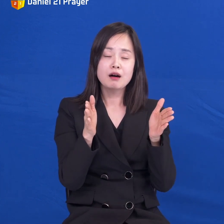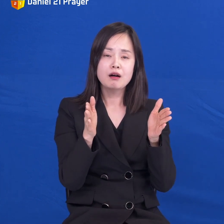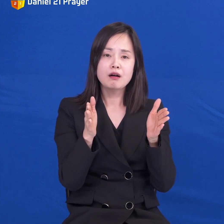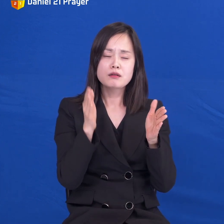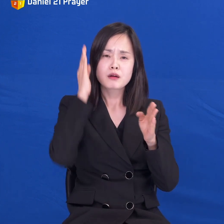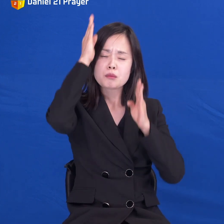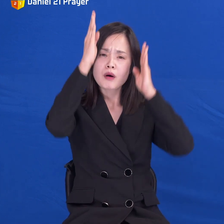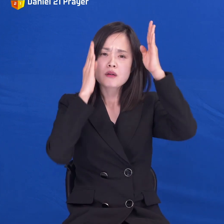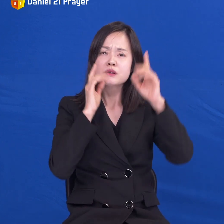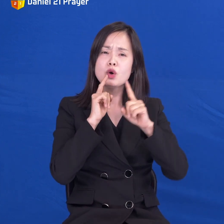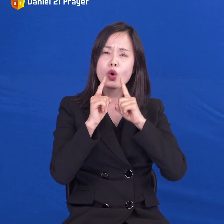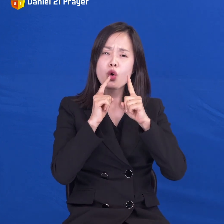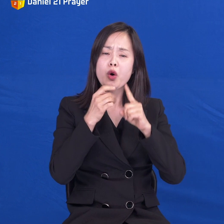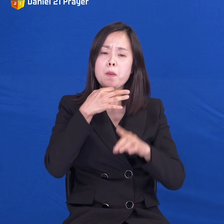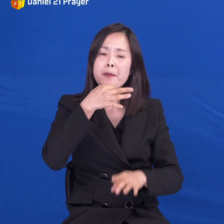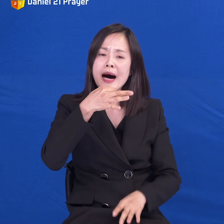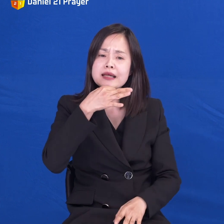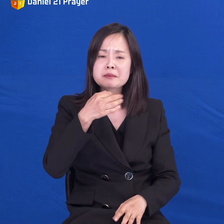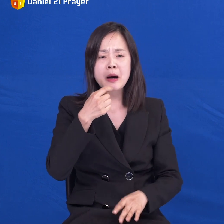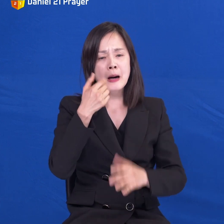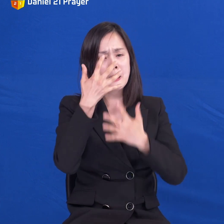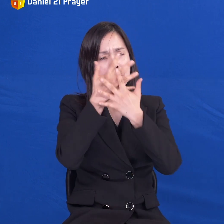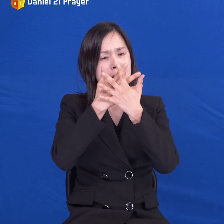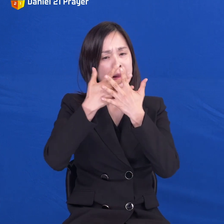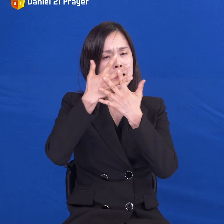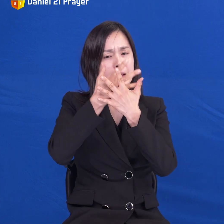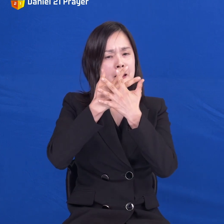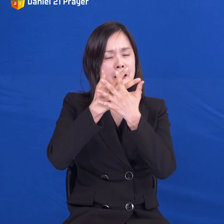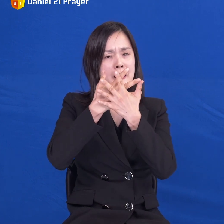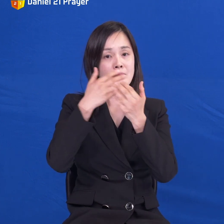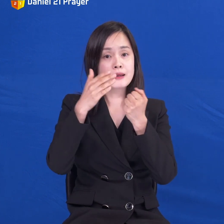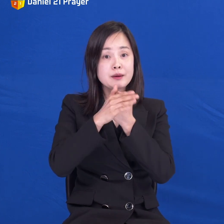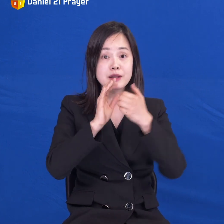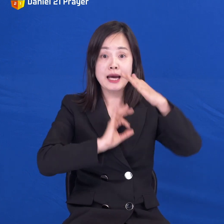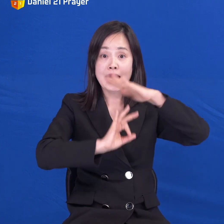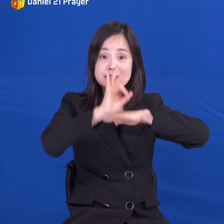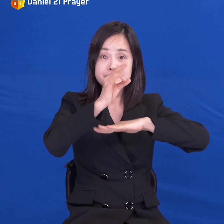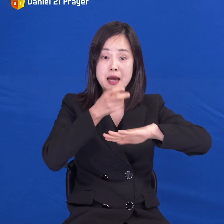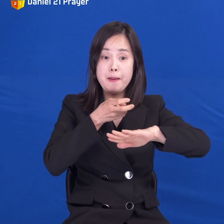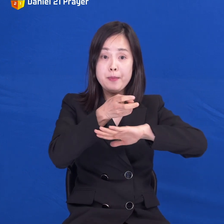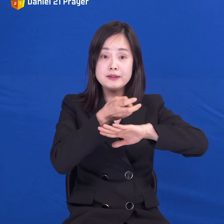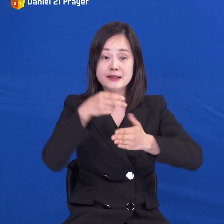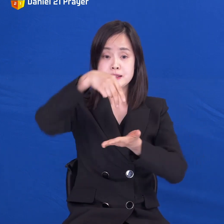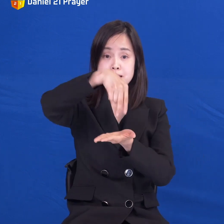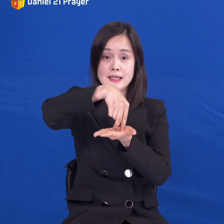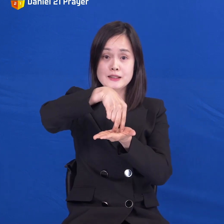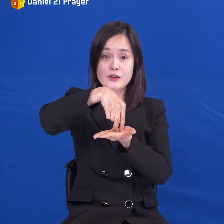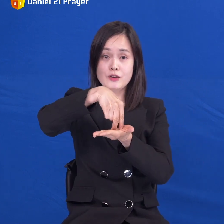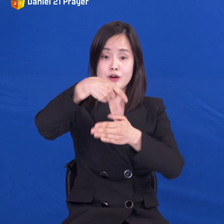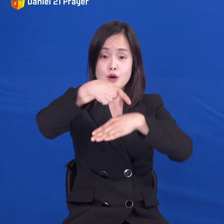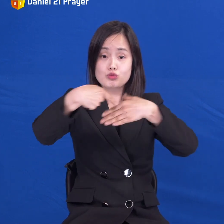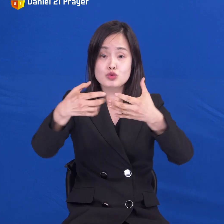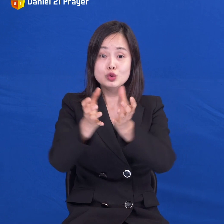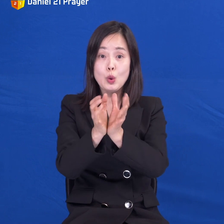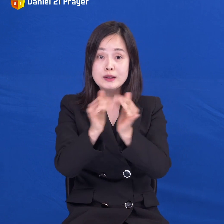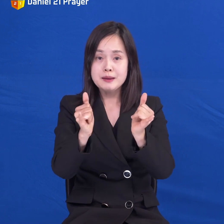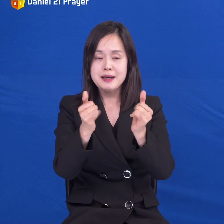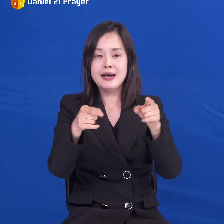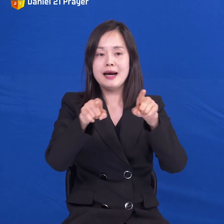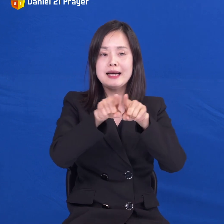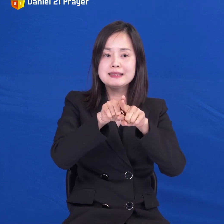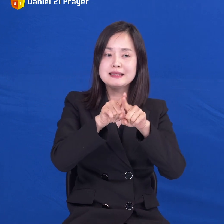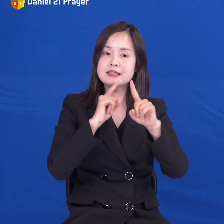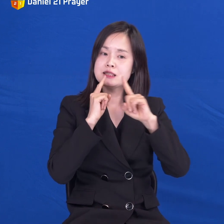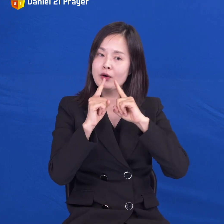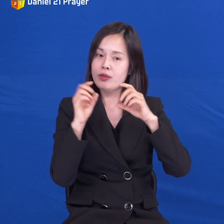없어요. 그래서 아침에 나가서 버스를 타고 그 버스 안에서 그 사람들과 함께 언어를 같이